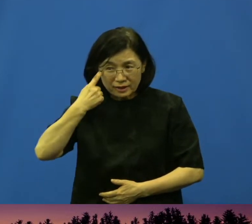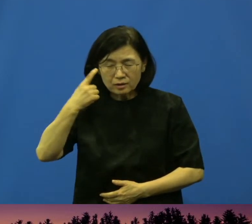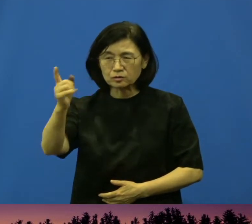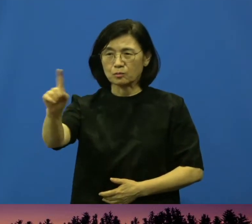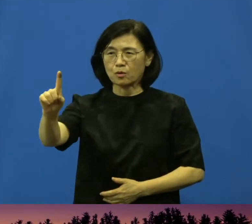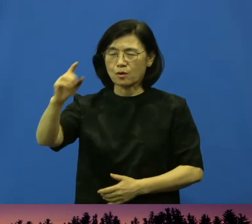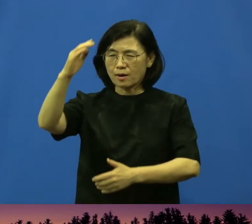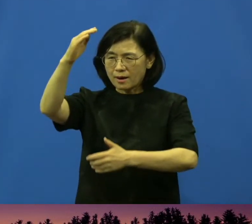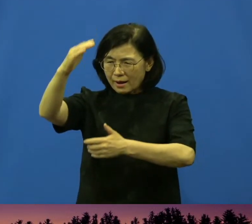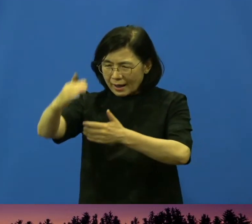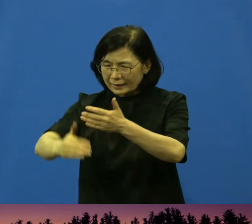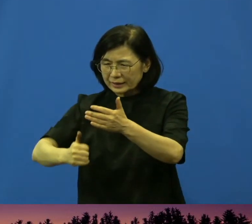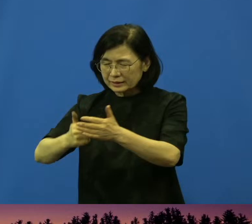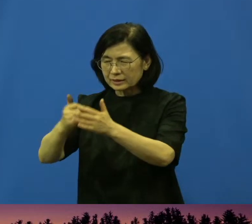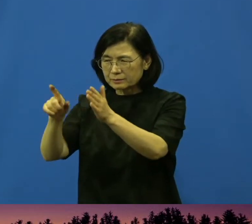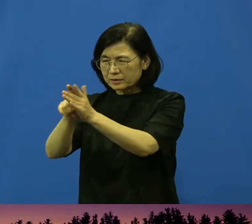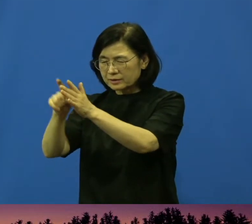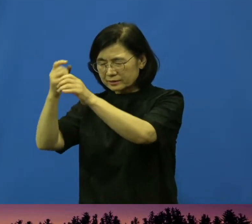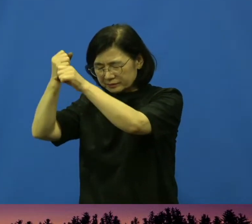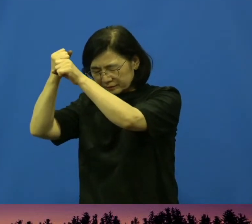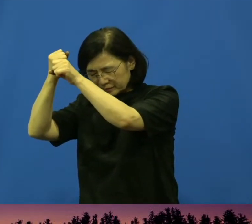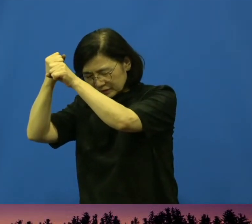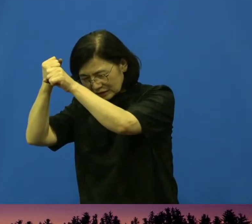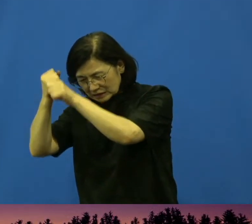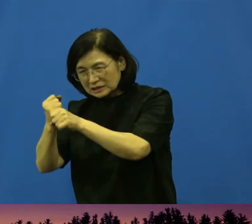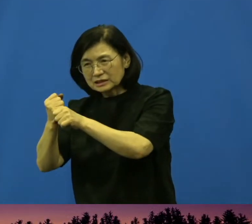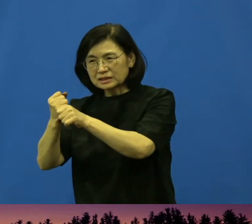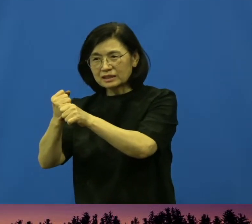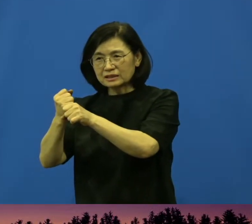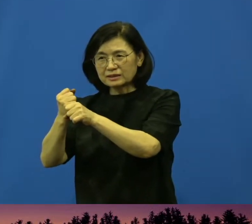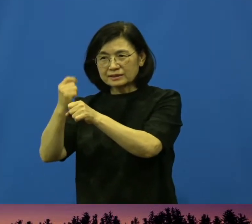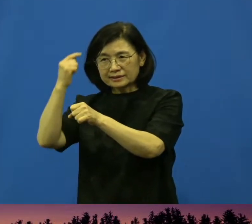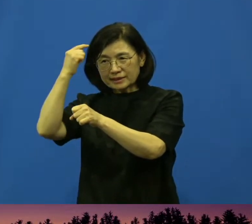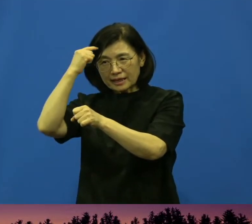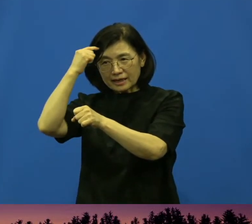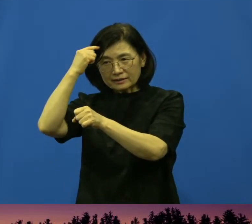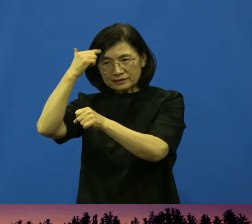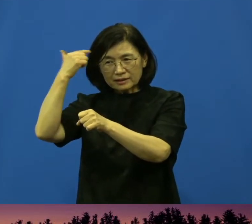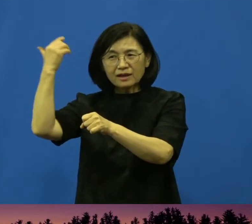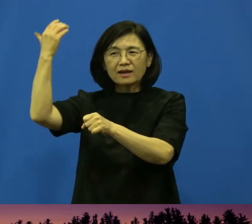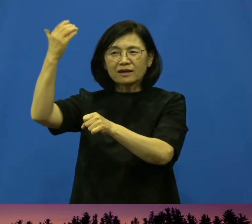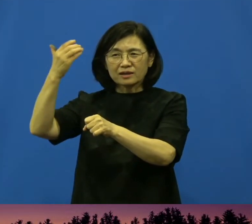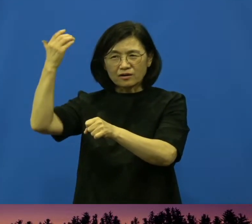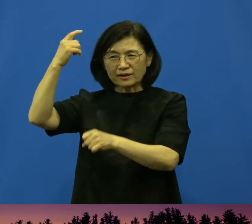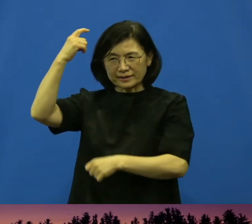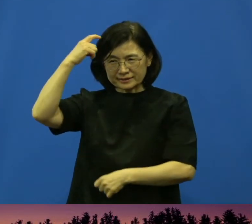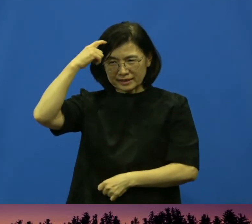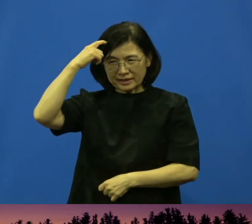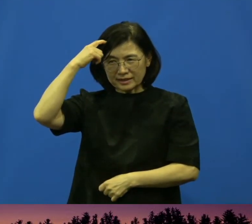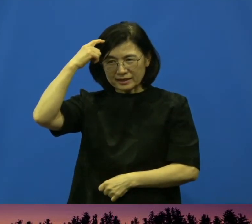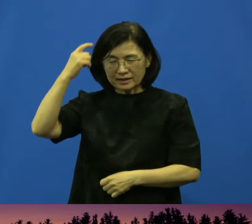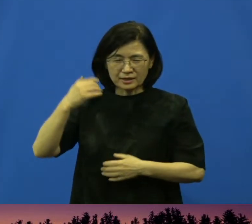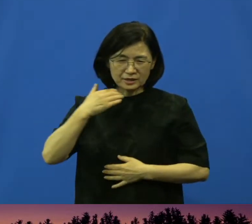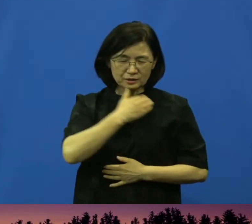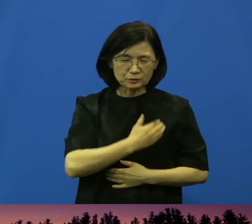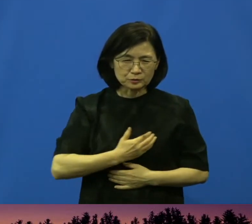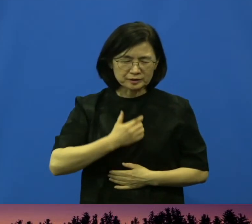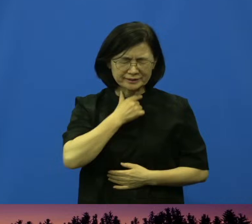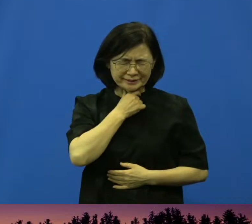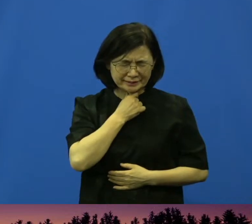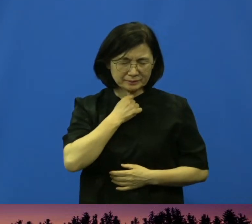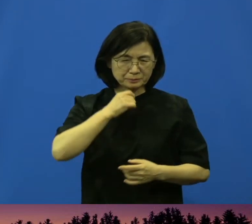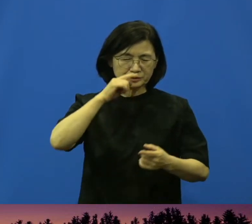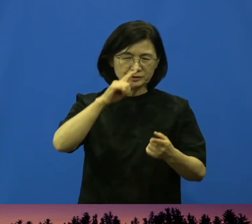마음. 하나님을 의지하지 않고 자기의 육신의 힘으로 자기의 목적을 이루고 자기를 만족시키려고